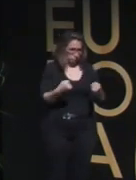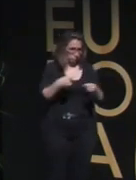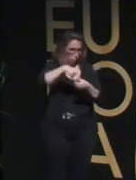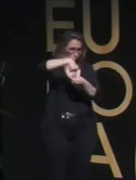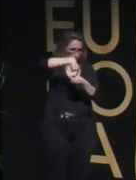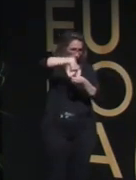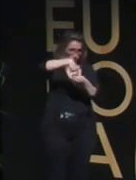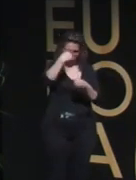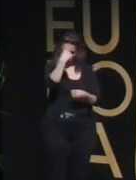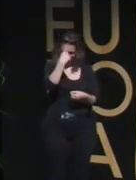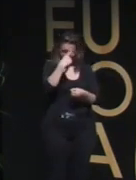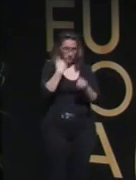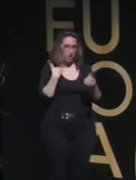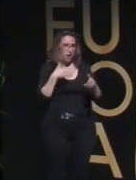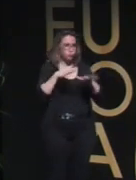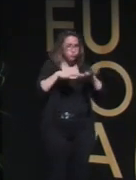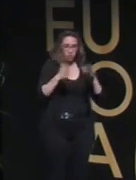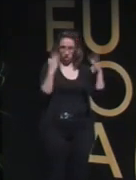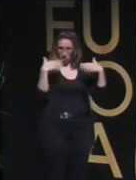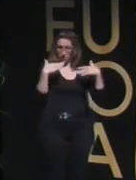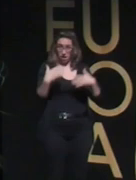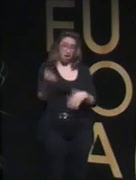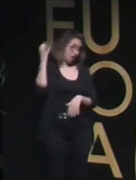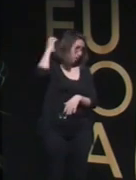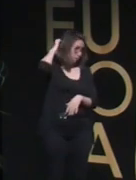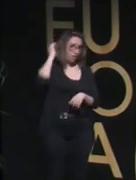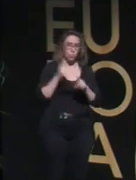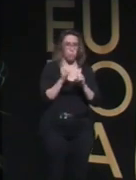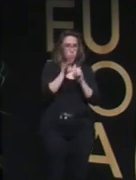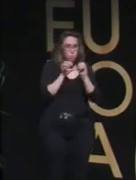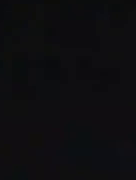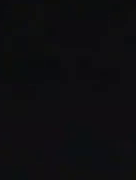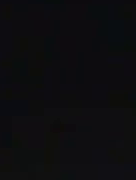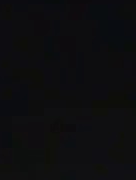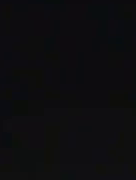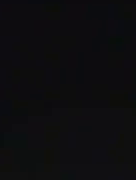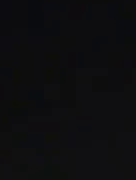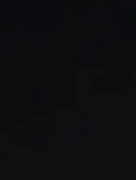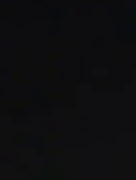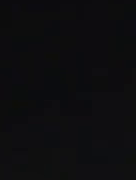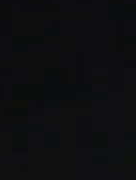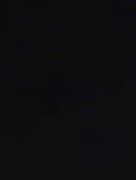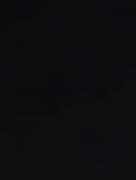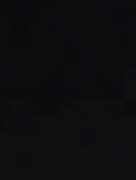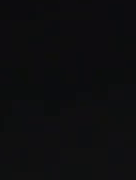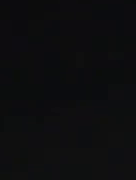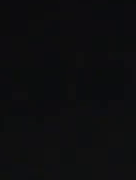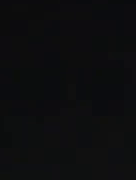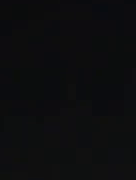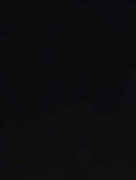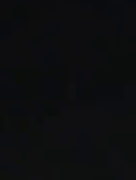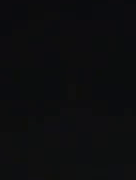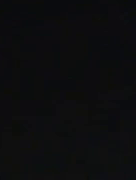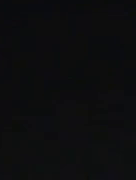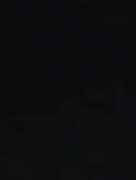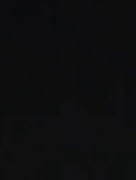hay nada. O sea, no se estimula, ¿vale? Y la amígdala está en plan, boom, boom, boom, boom, boom, boom. Ahora con el reggaetón hemos avanzado algo, porque metemos